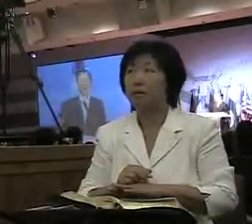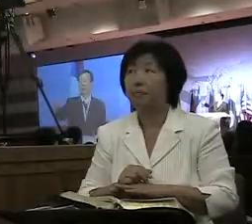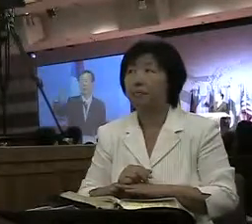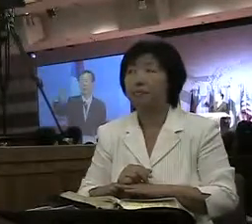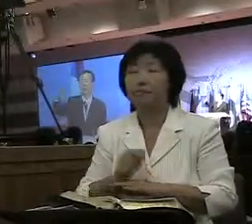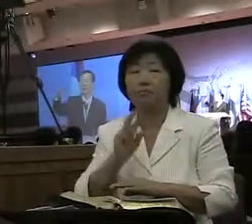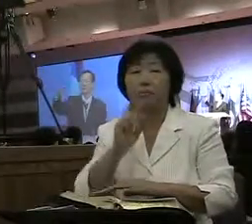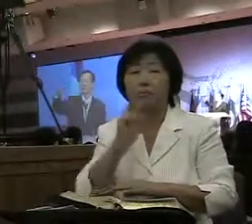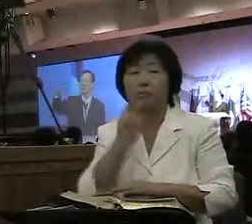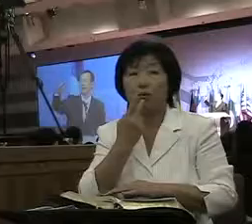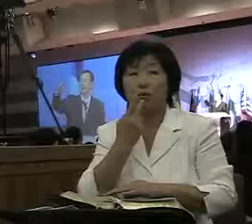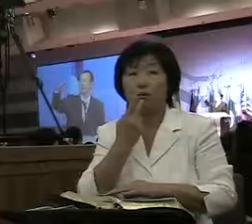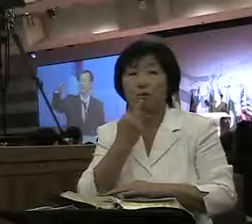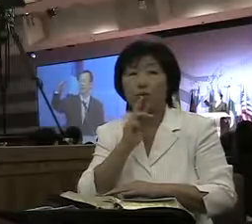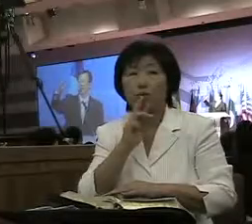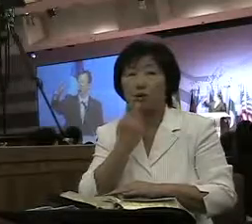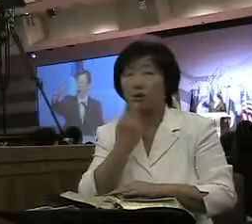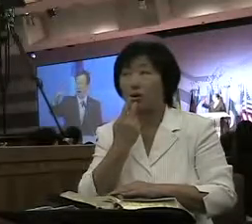물론